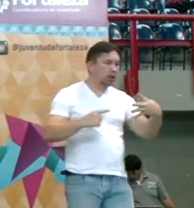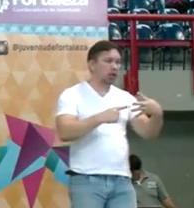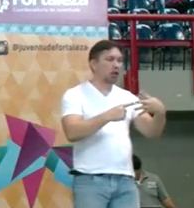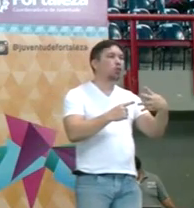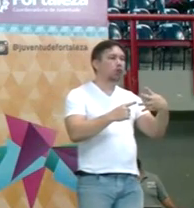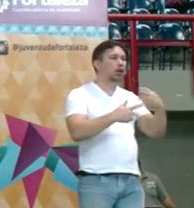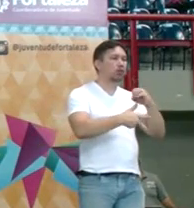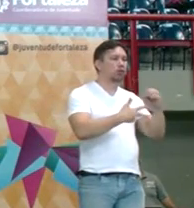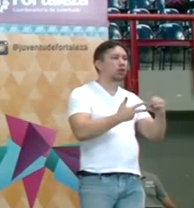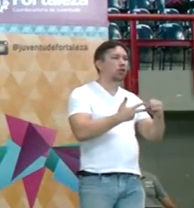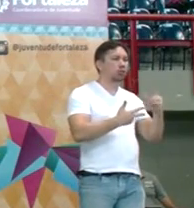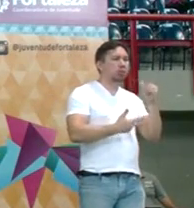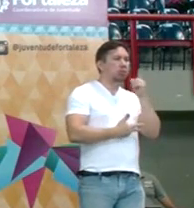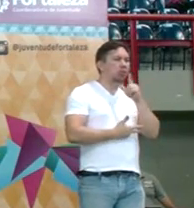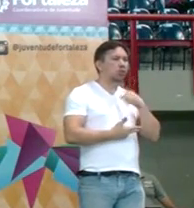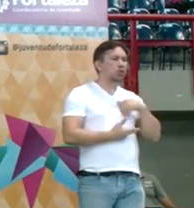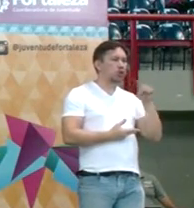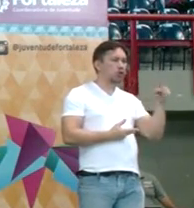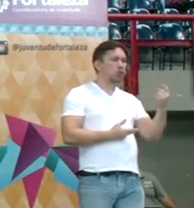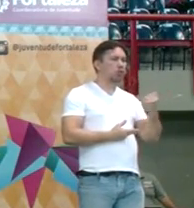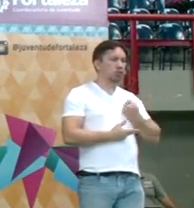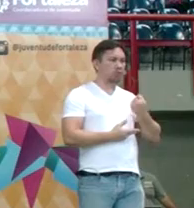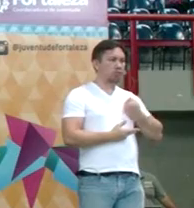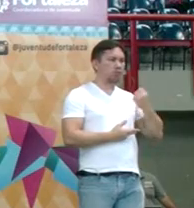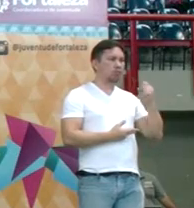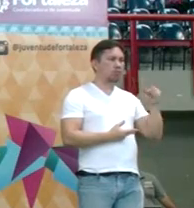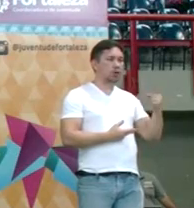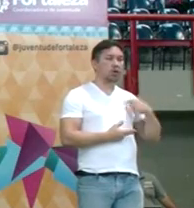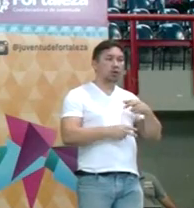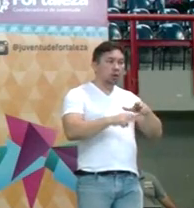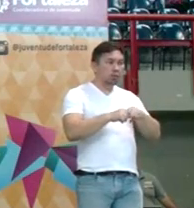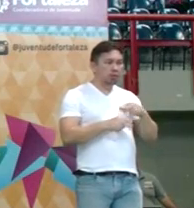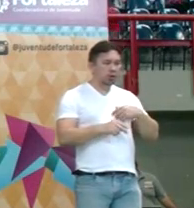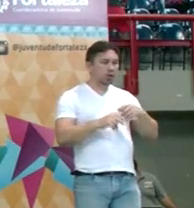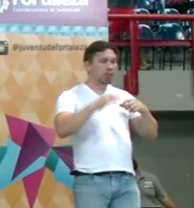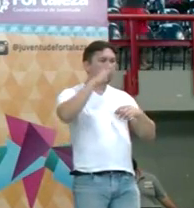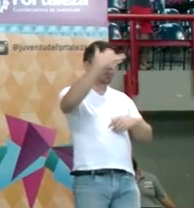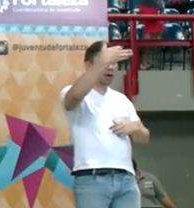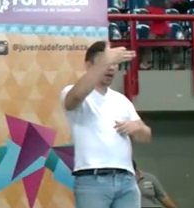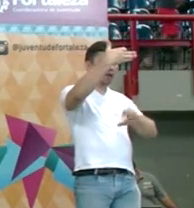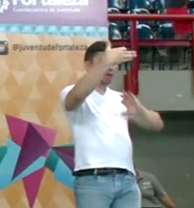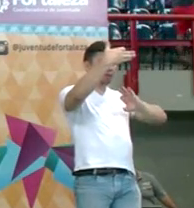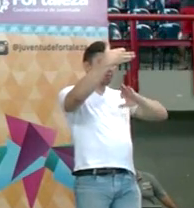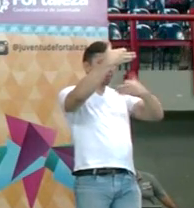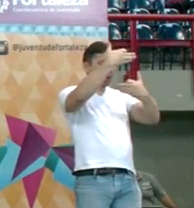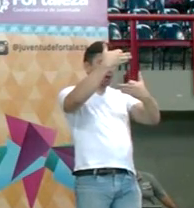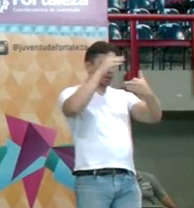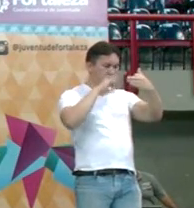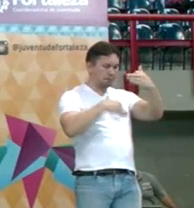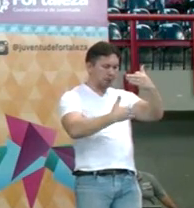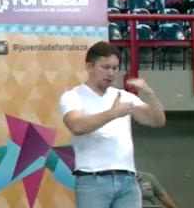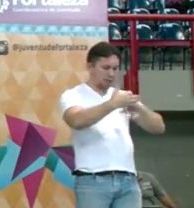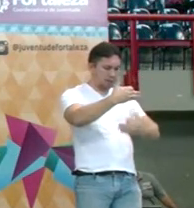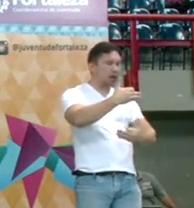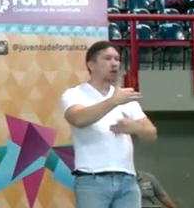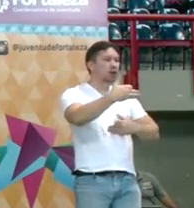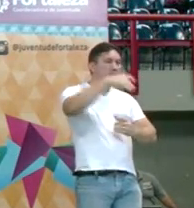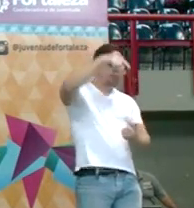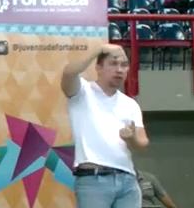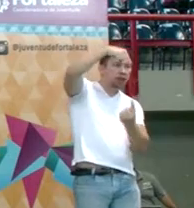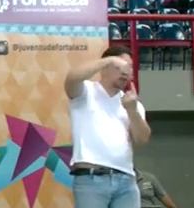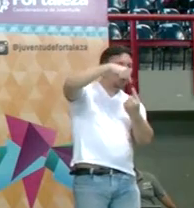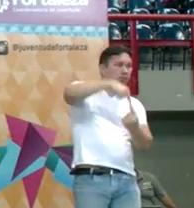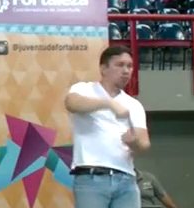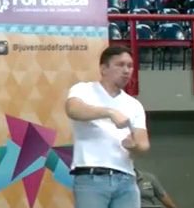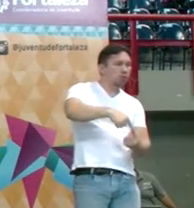parágrafo e o parágrafo da conclusão, devemos usar um conector. Ninguém pode esquecer isso,